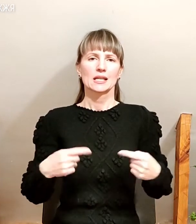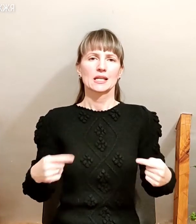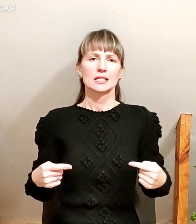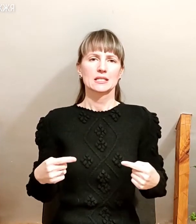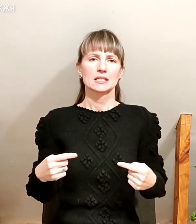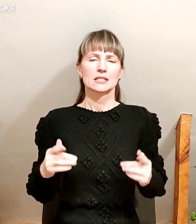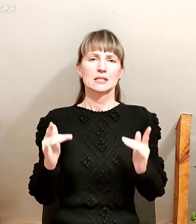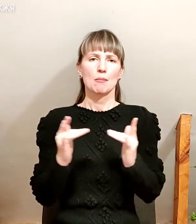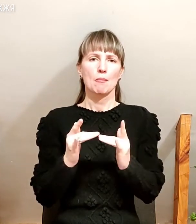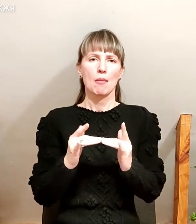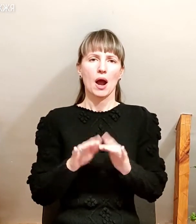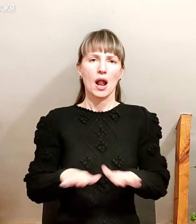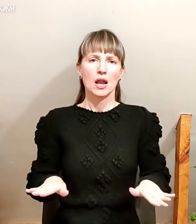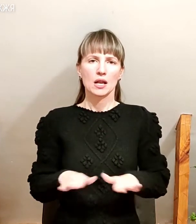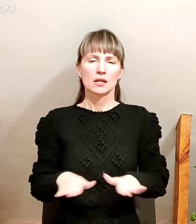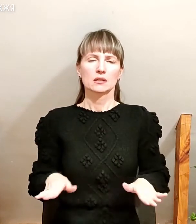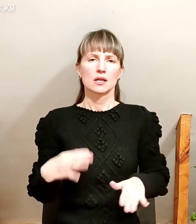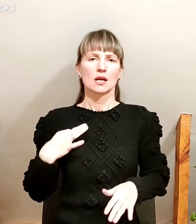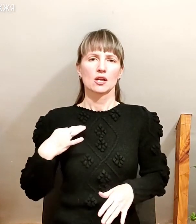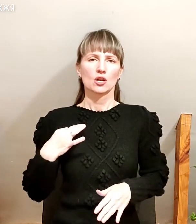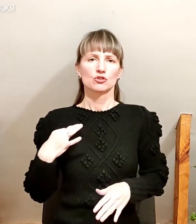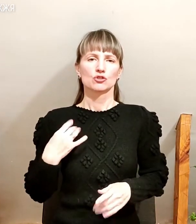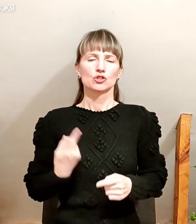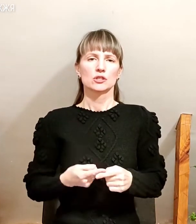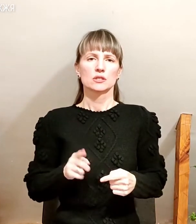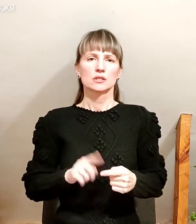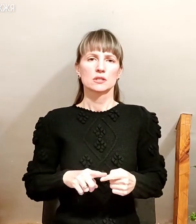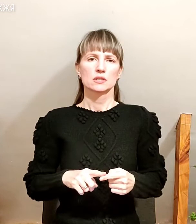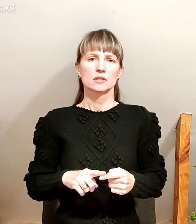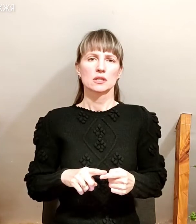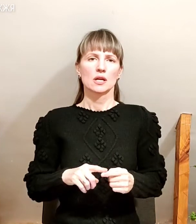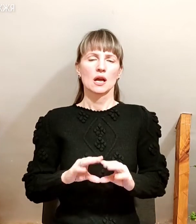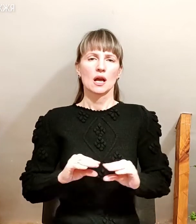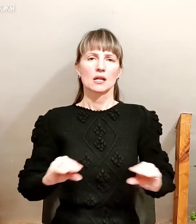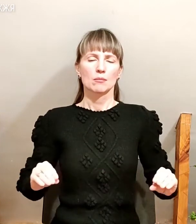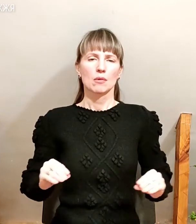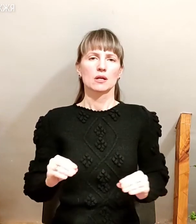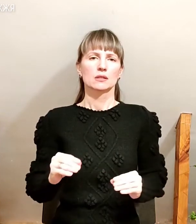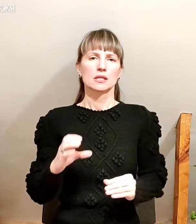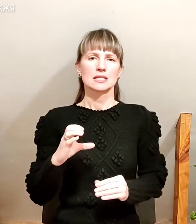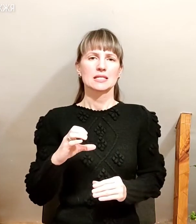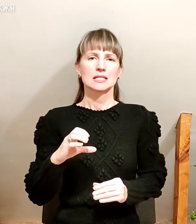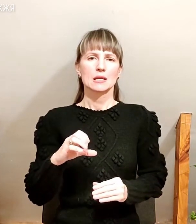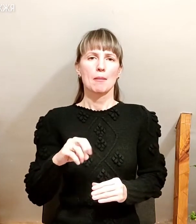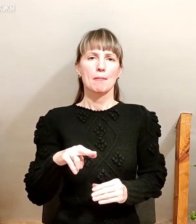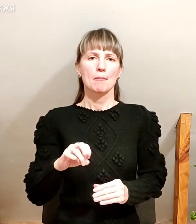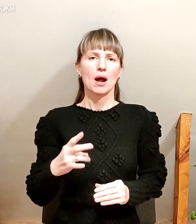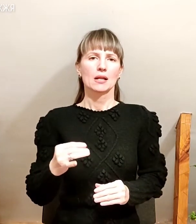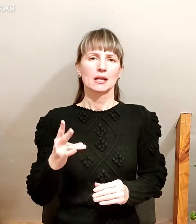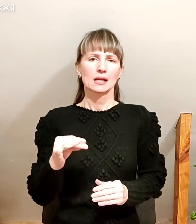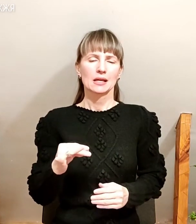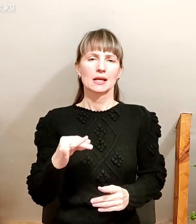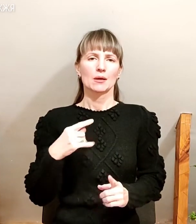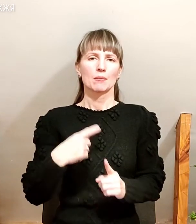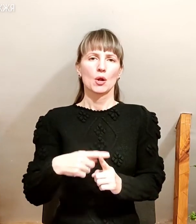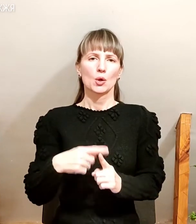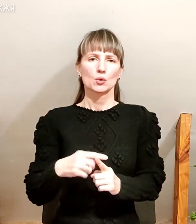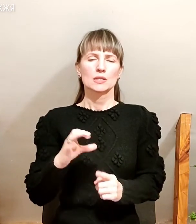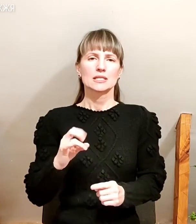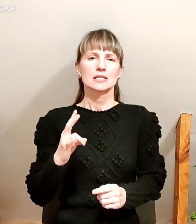спальні речі, тобто це там і каремати, і спальники, і треба плюс санітарно-гігієнічний